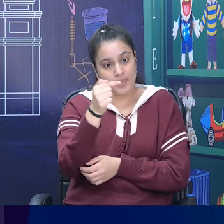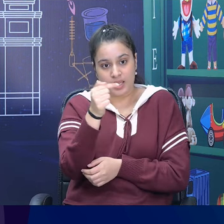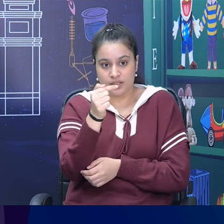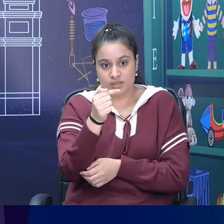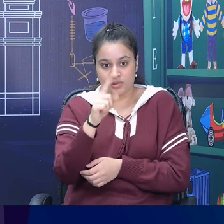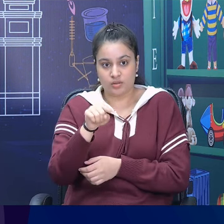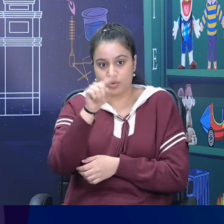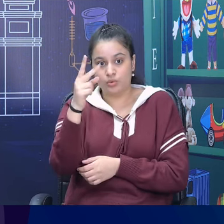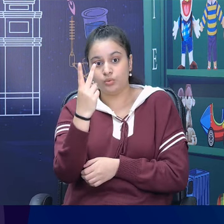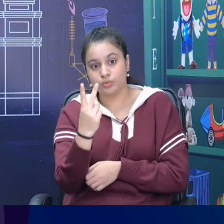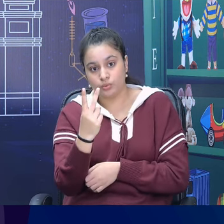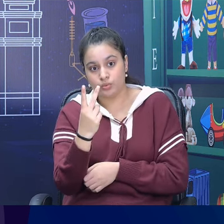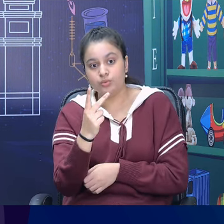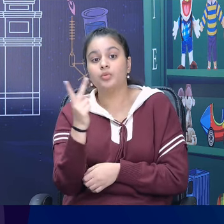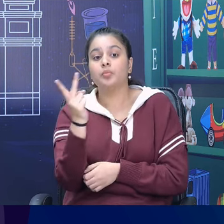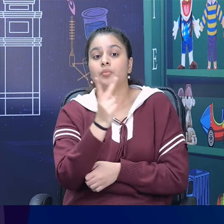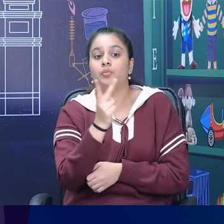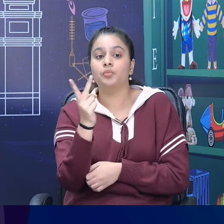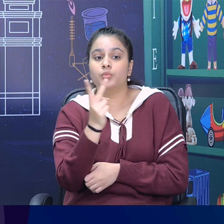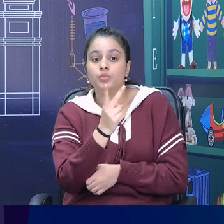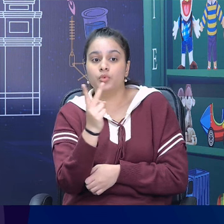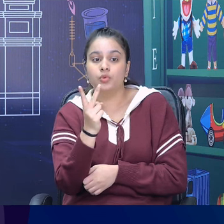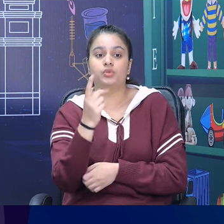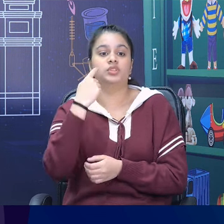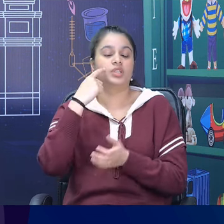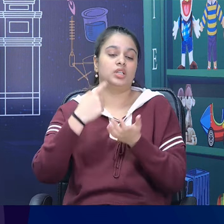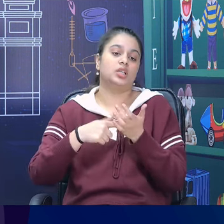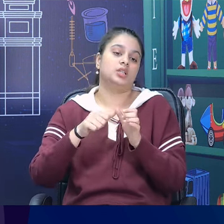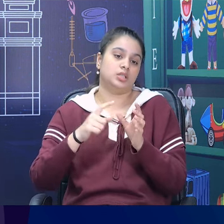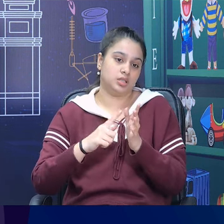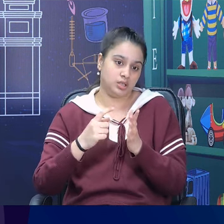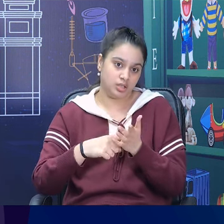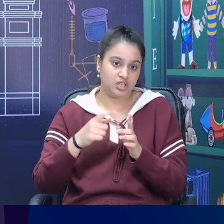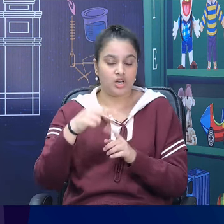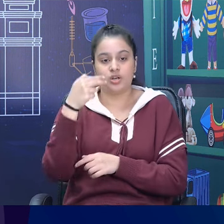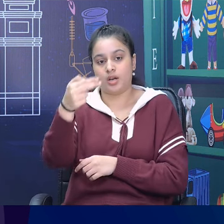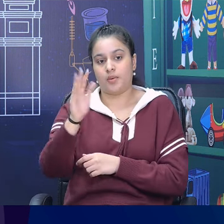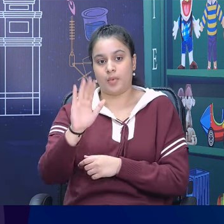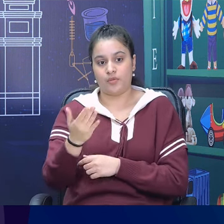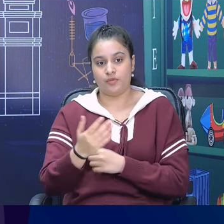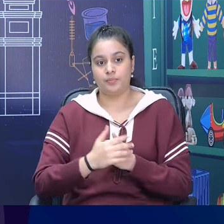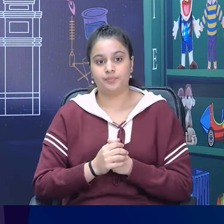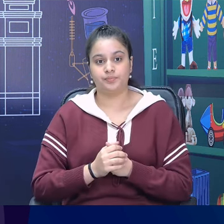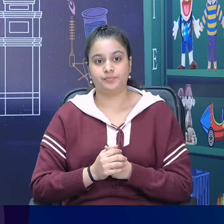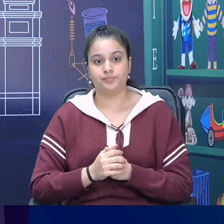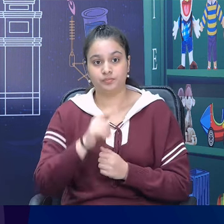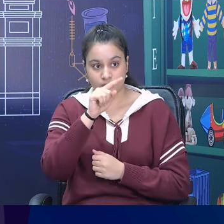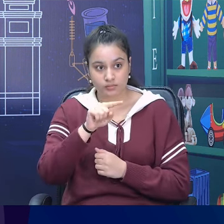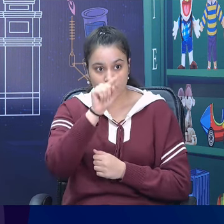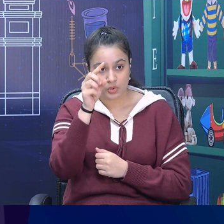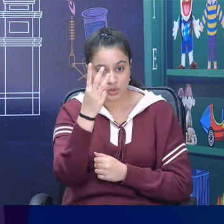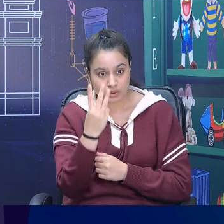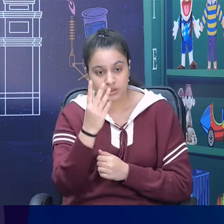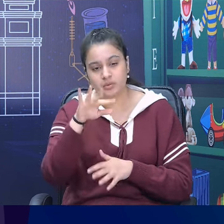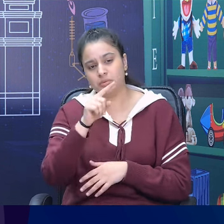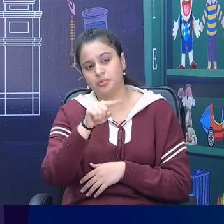√2 तो यह भी आपस में यह भी एक तरह का रेशनल नंबर कहलाएगा तो कोई भी अगर इरेशनल नंबर है √3 है √5 है इसका अगर